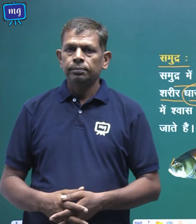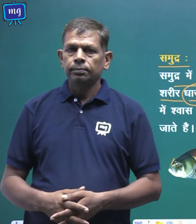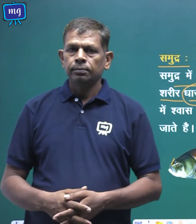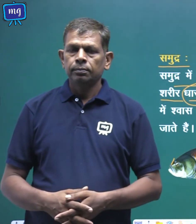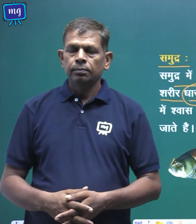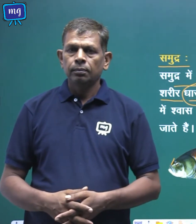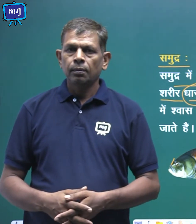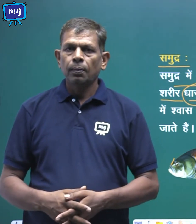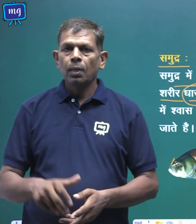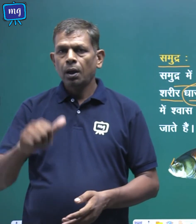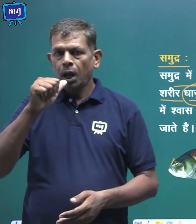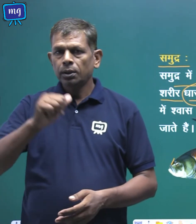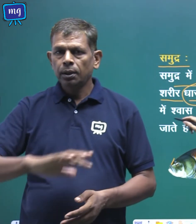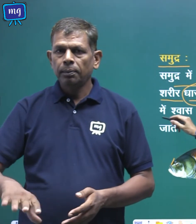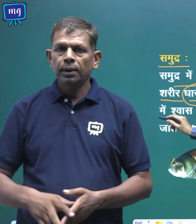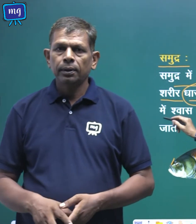जल में